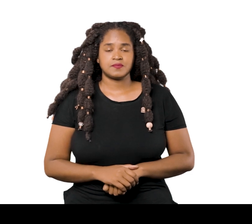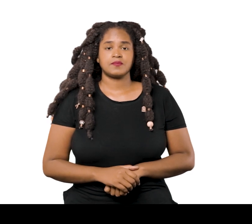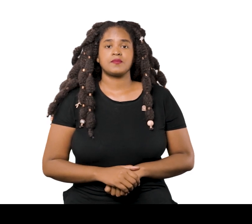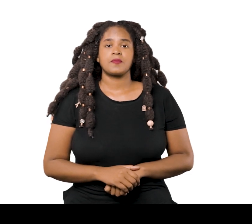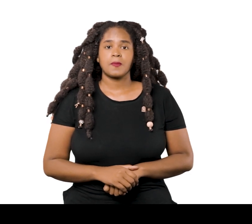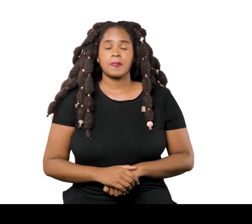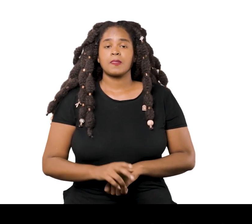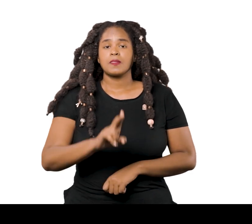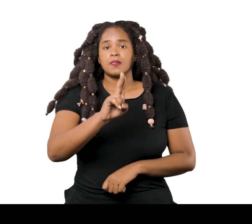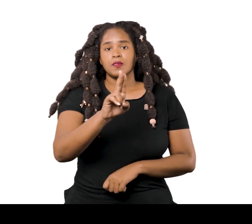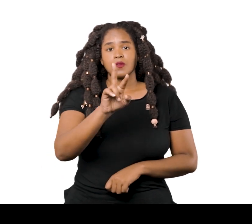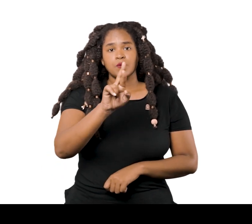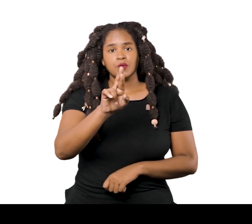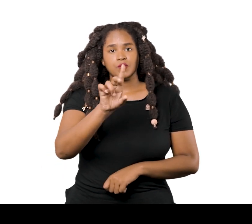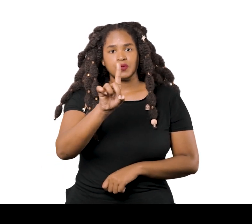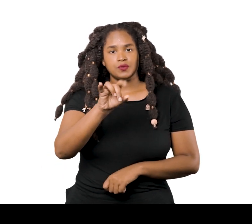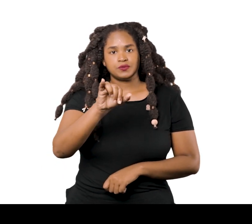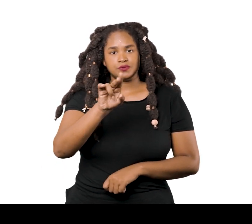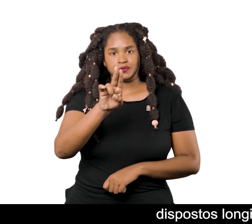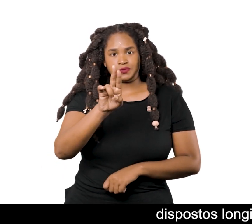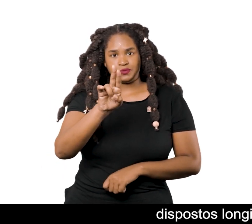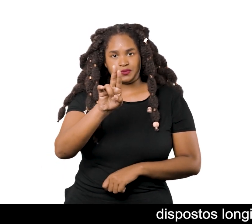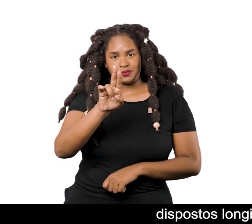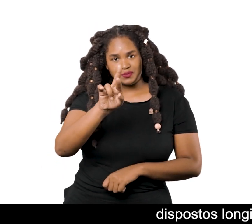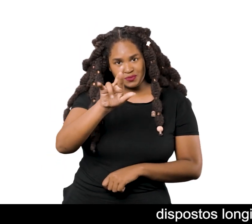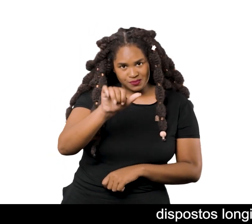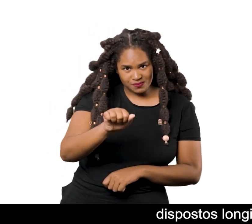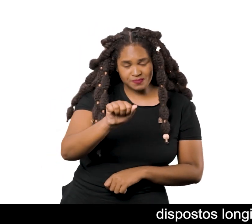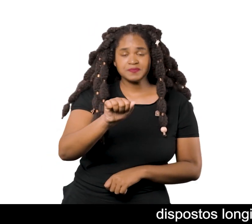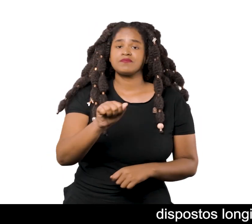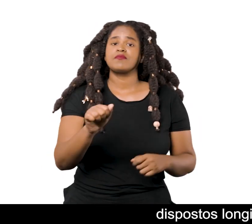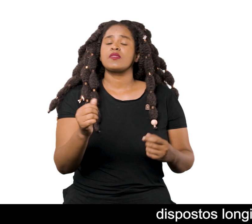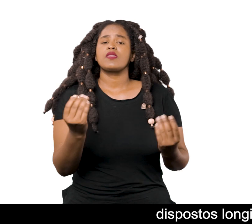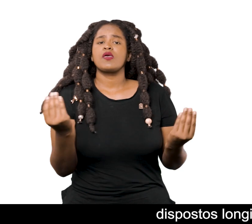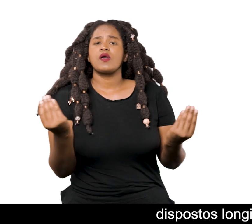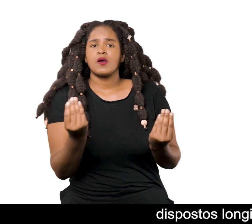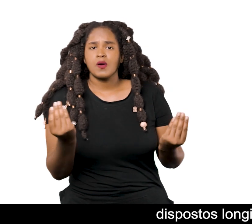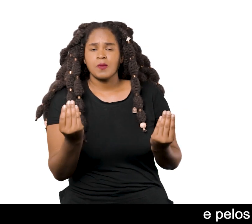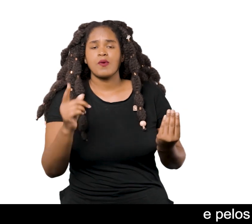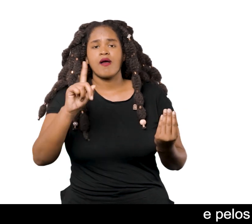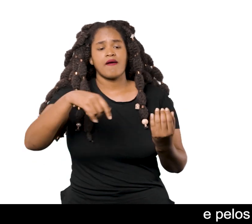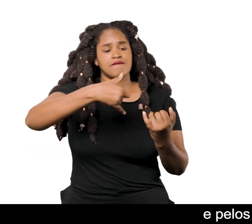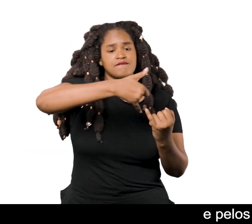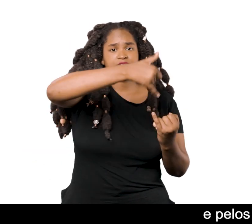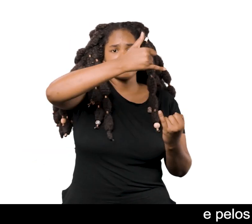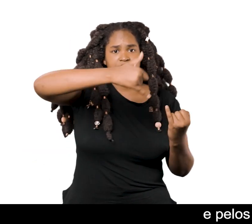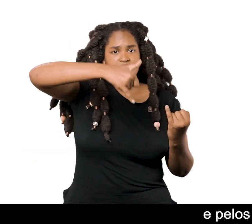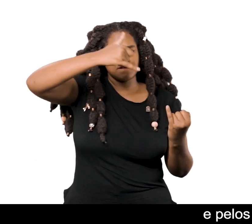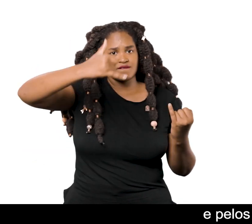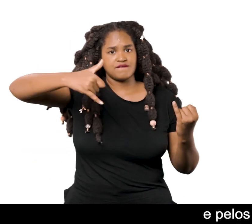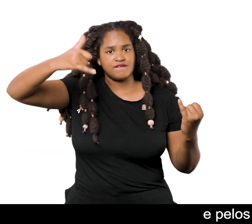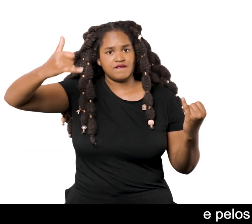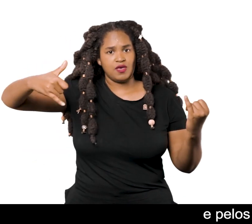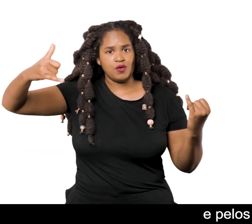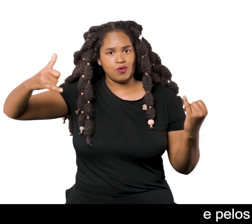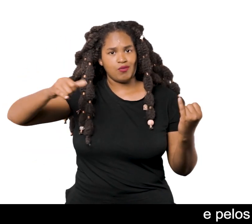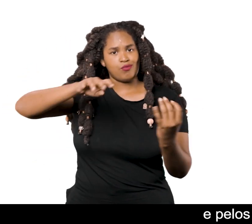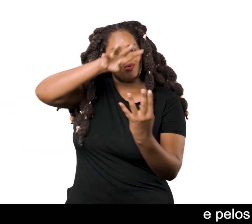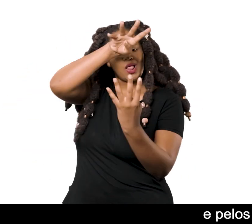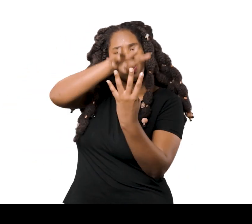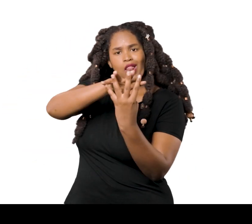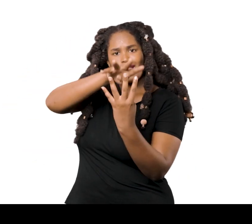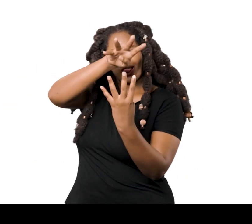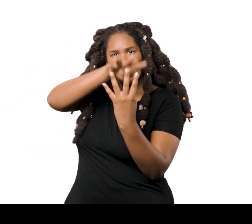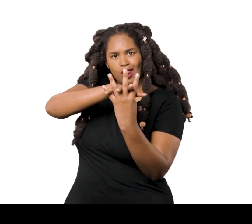A urdidura é o conjunto de fios dispostos longitudinalmente no tear e pelos quais passa o fio da trama.